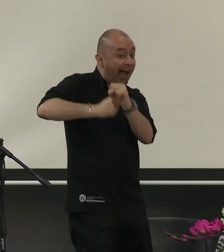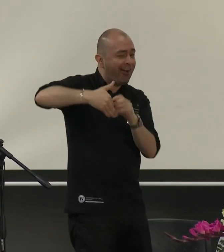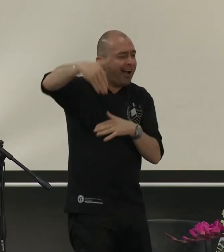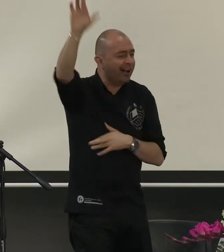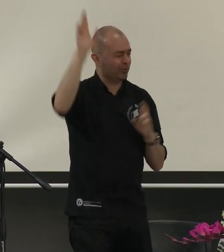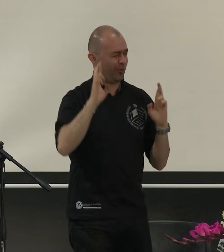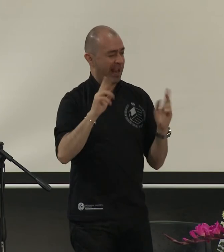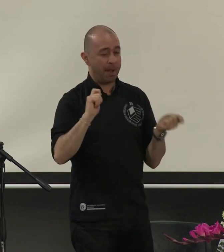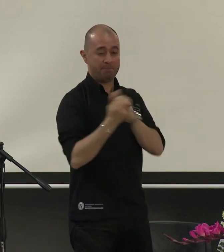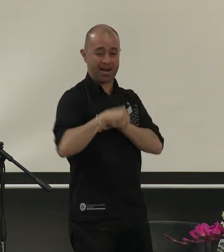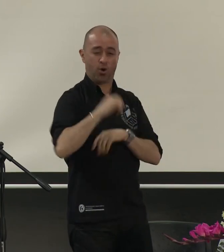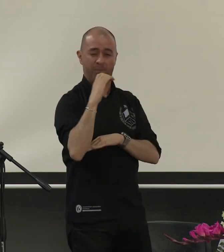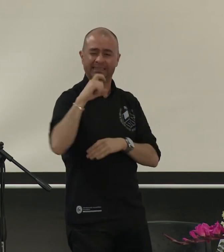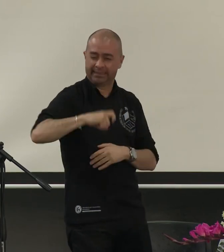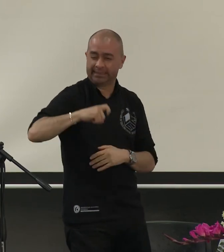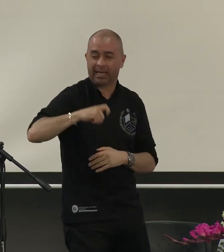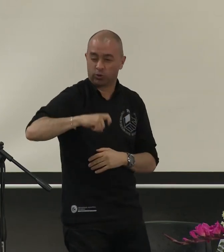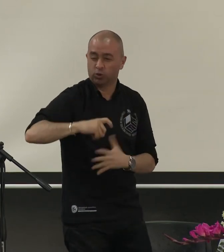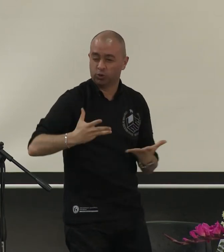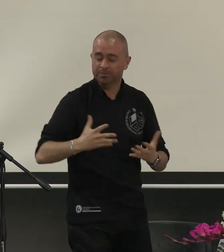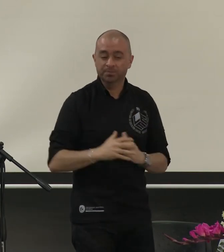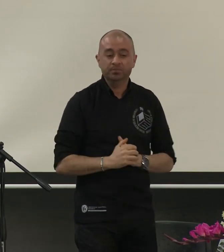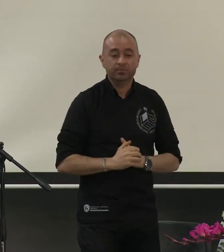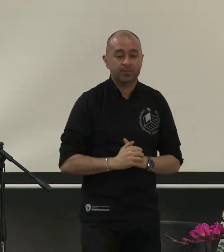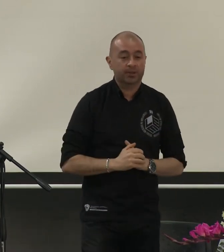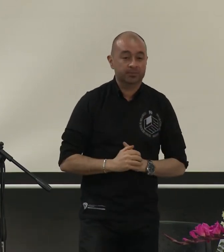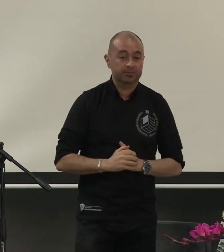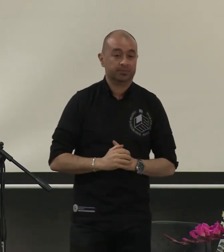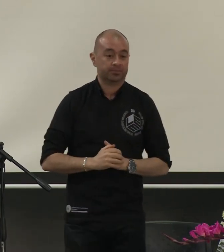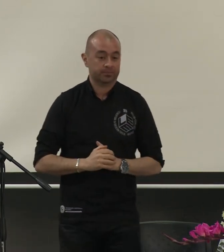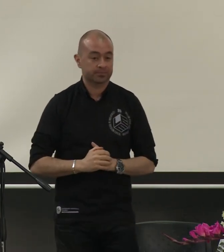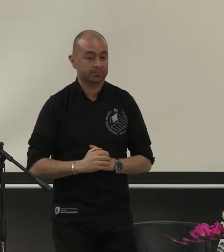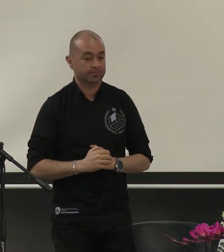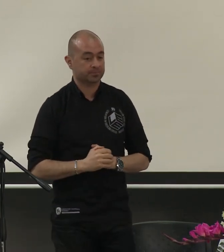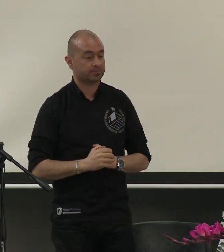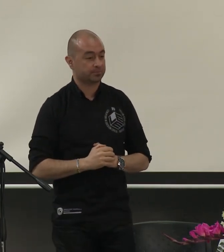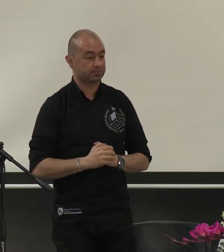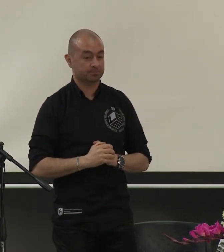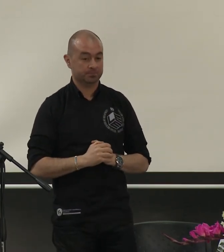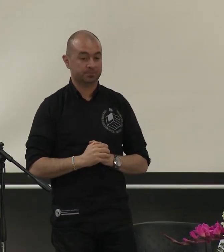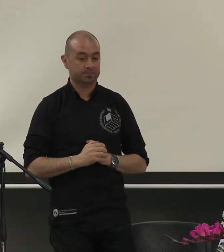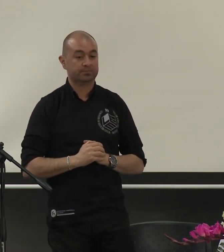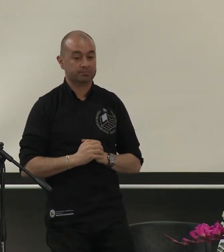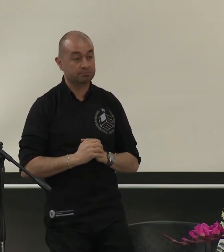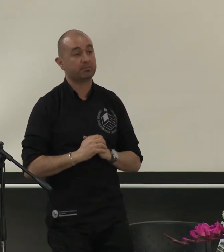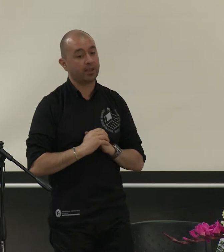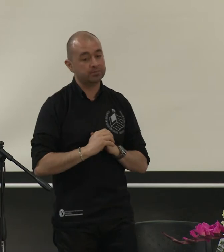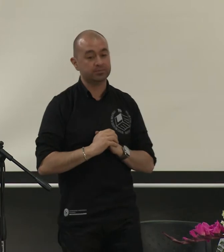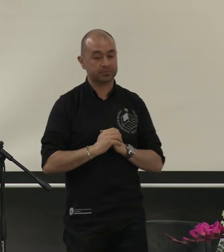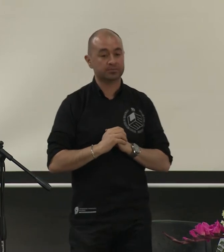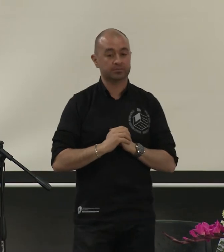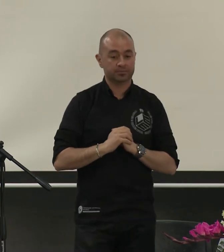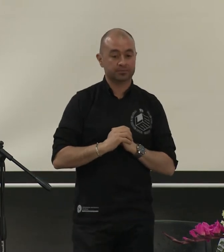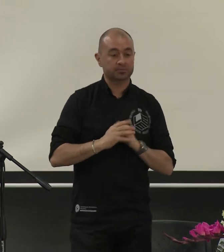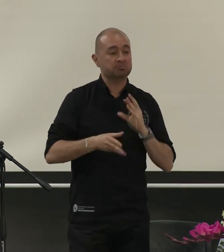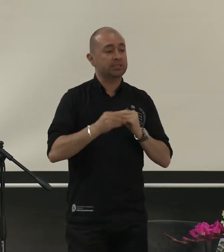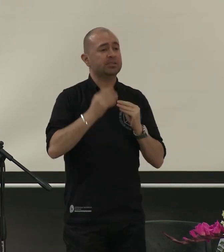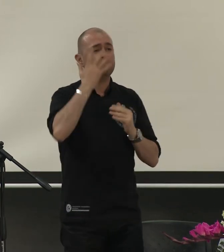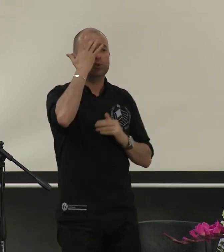mejores que los que les estamos acompañando en su formación colombia merece profesionales de excelencia y ustedes lo